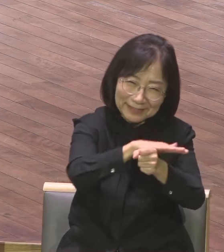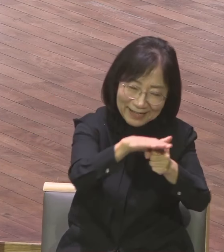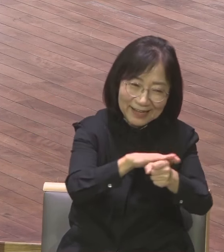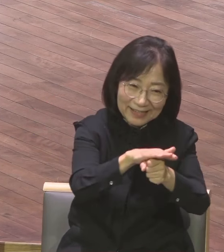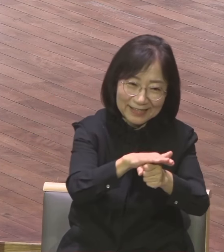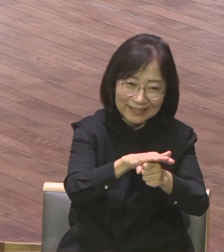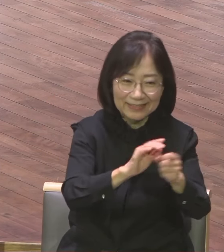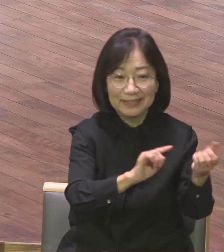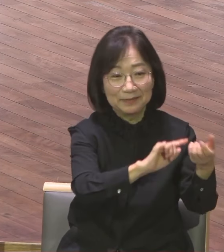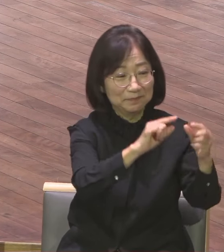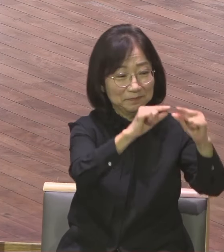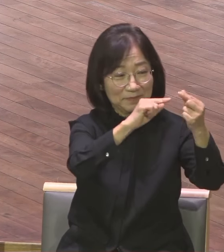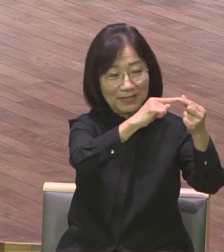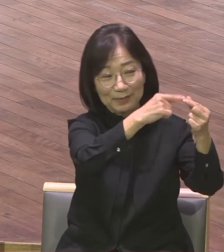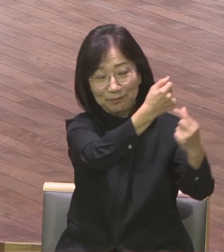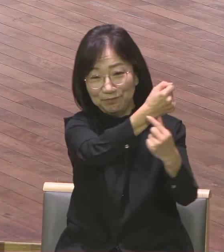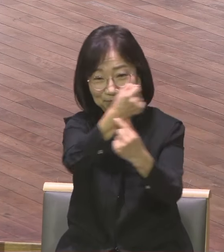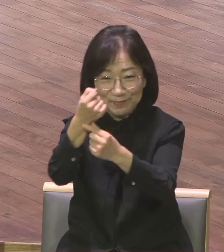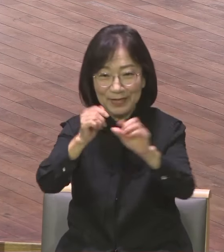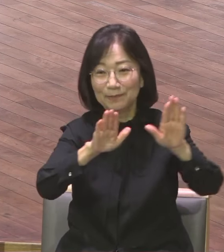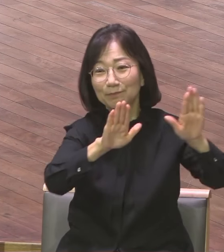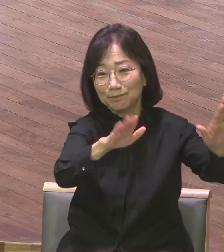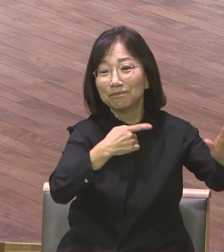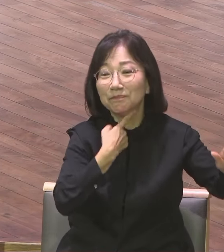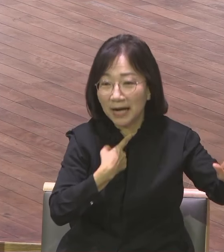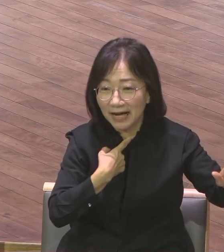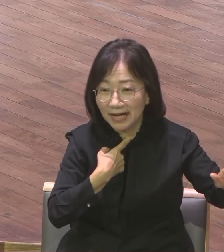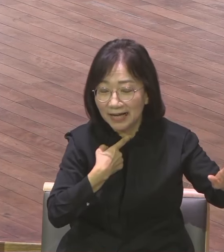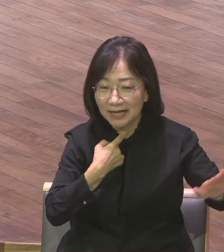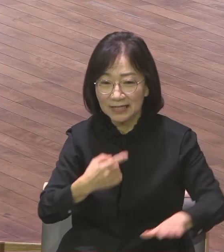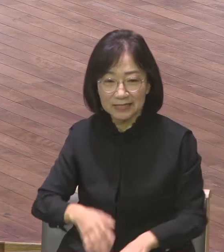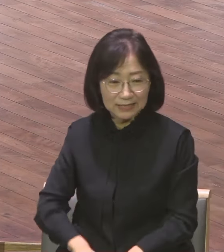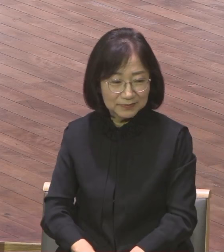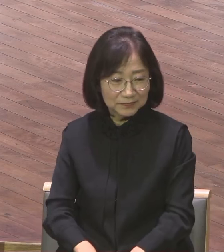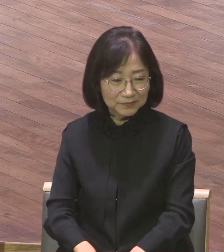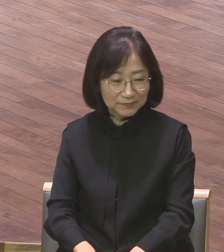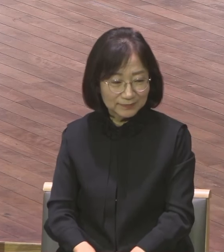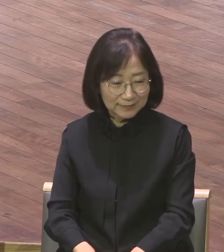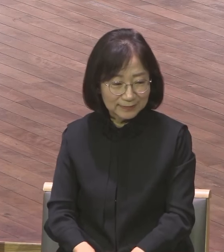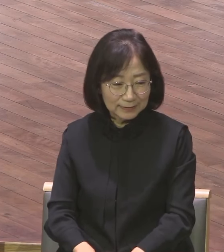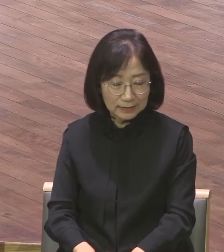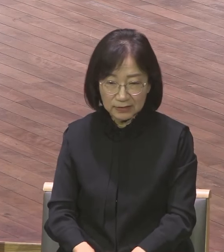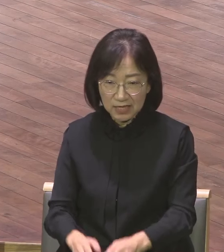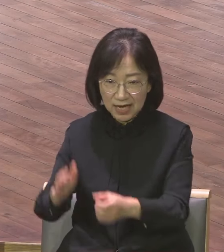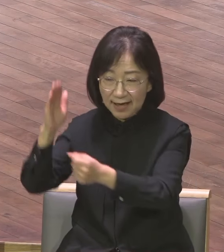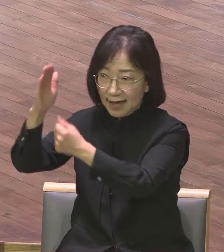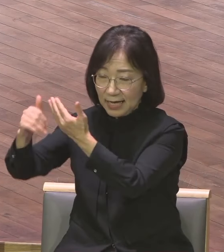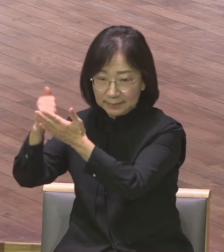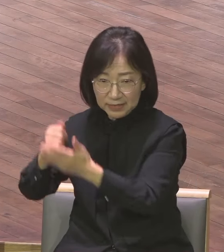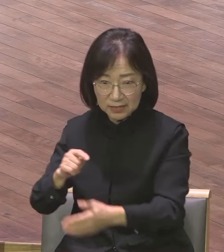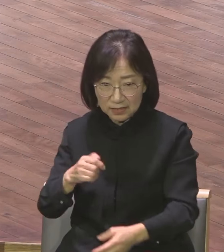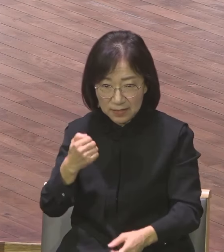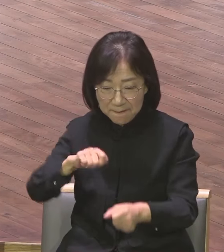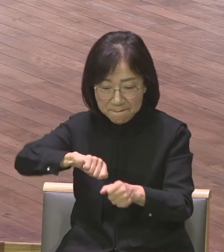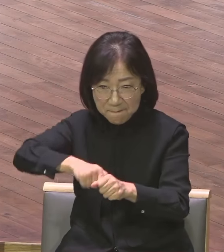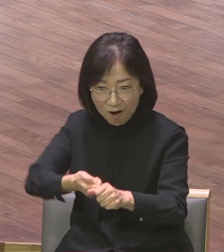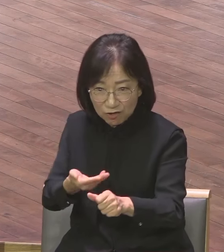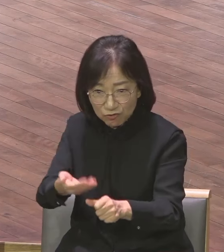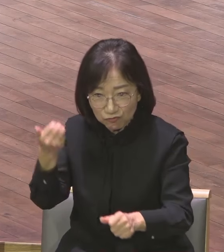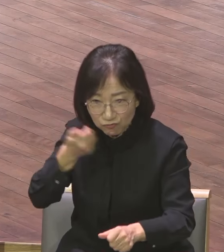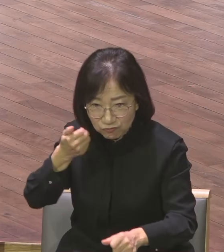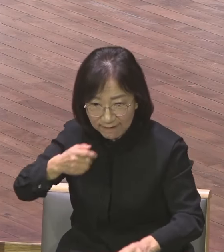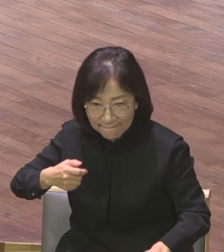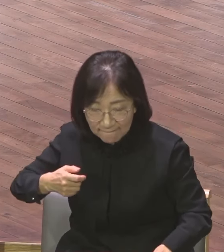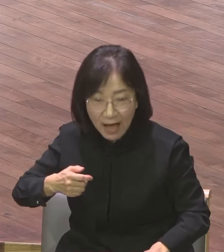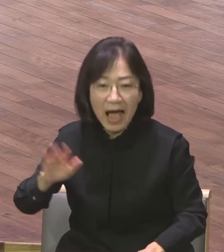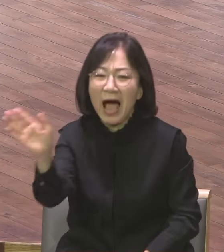대전제입니다. 대전제. 하나님은 사랑이시라. 막 기다렸다 벌 주려고 눈에 불 켜고 쳐다보는 그분 아니에요. 그런